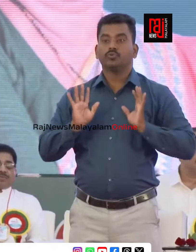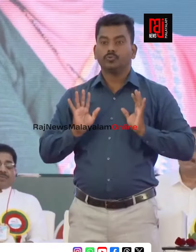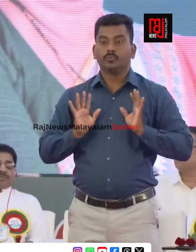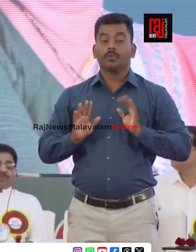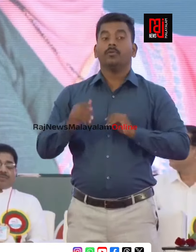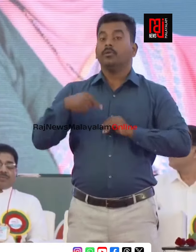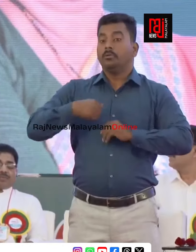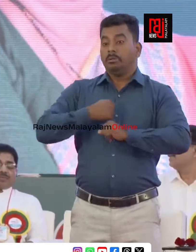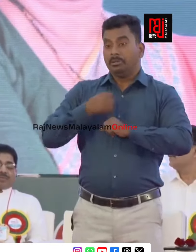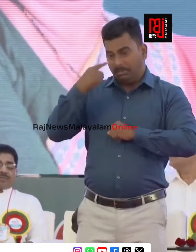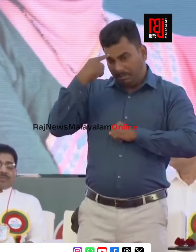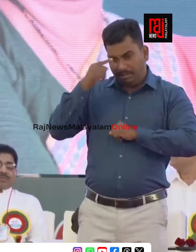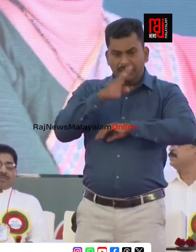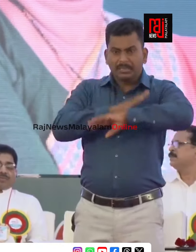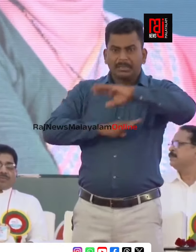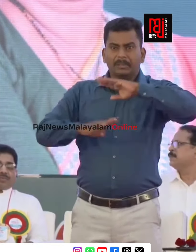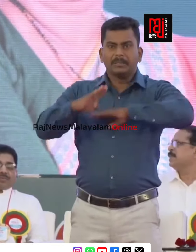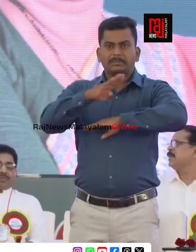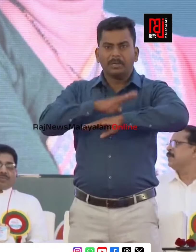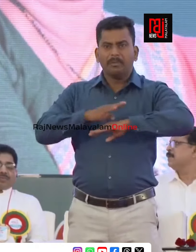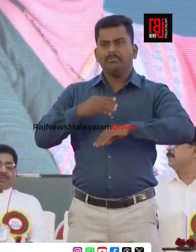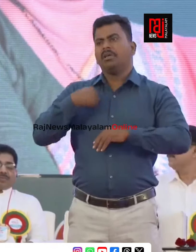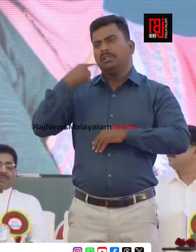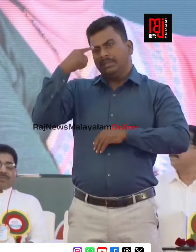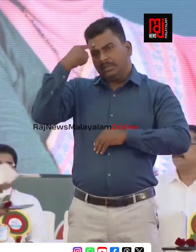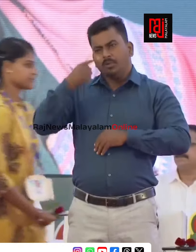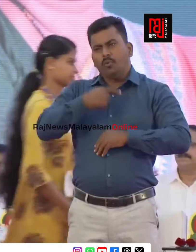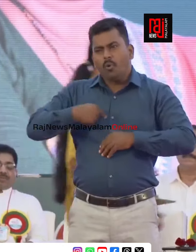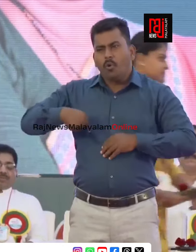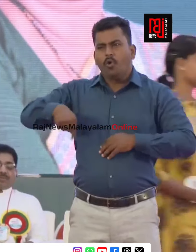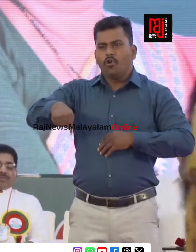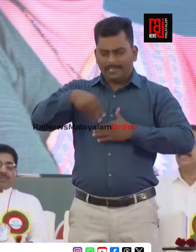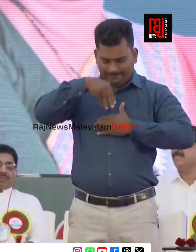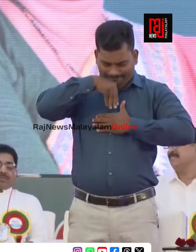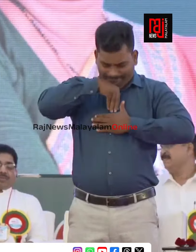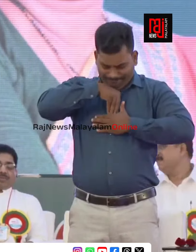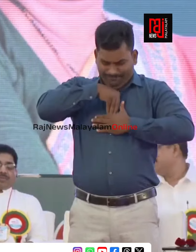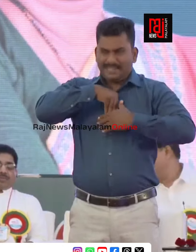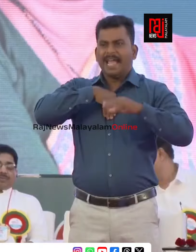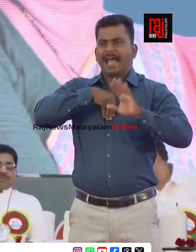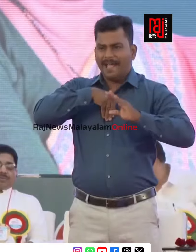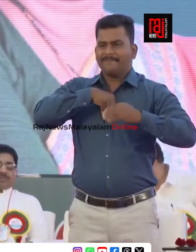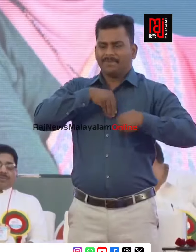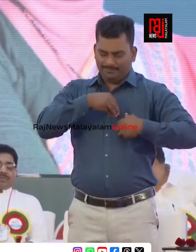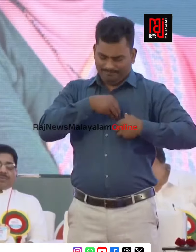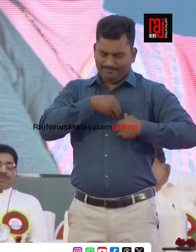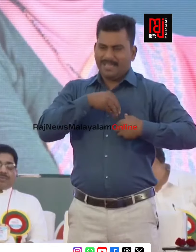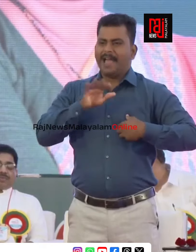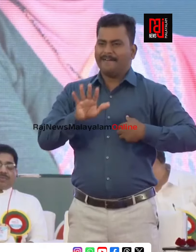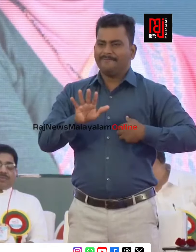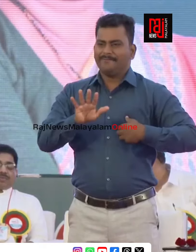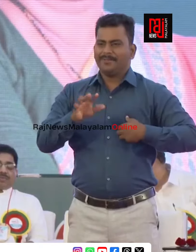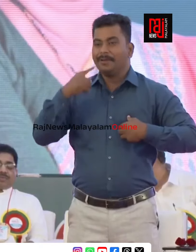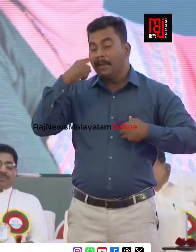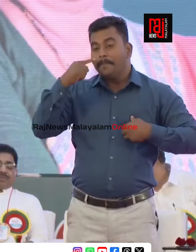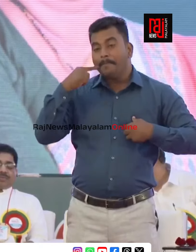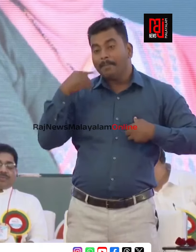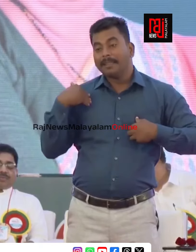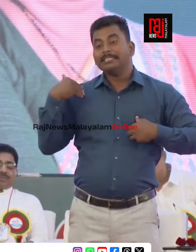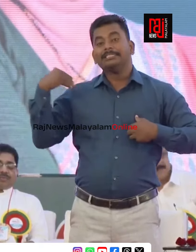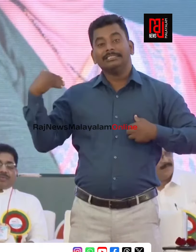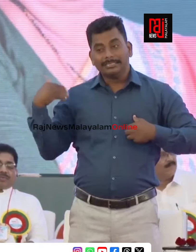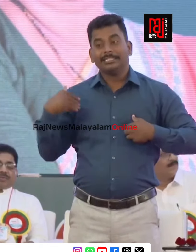സഹോദരങ്ങളെ കൈപിടിച്ചു കൊണ്ടുപോകുന്നതിന് ആവശ്യമായ സഹായ ഉപകരണങ്ങളും സഹായ സാങ്കേതിക വിദ്യ